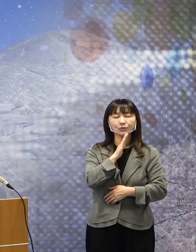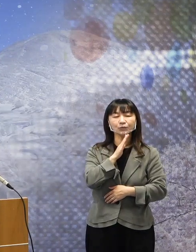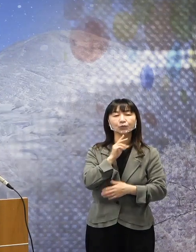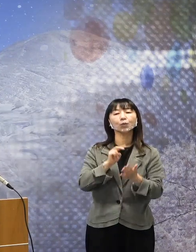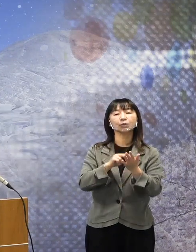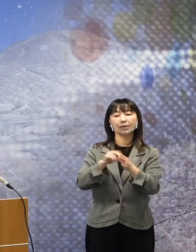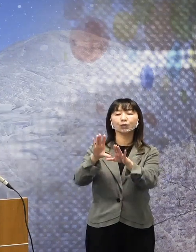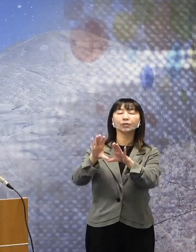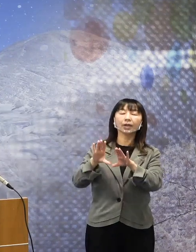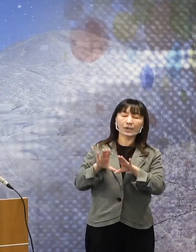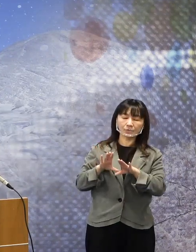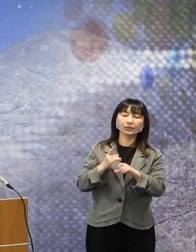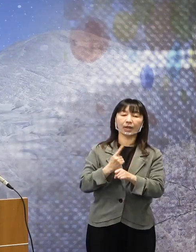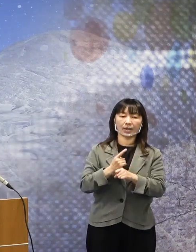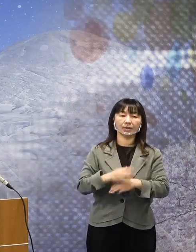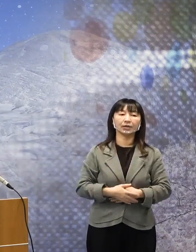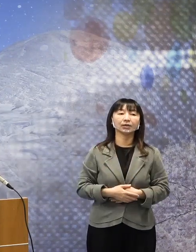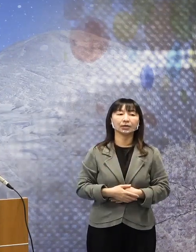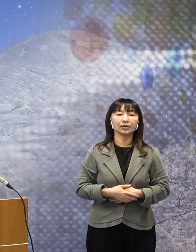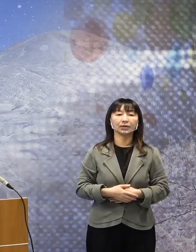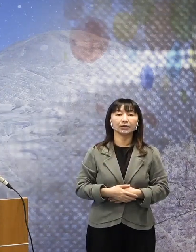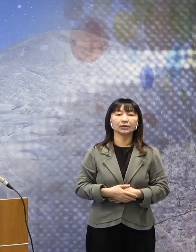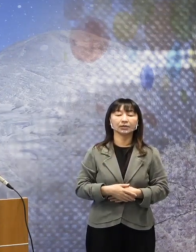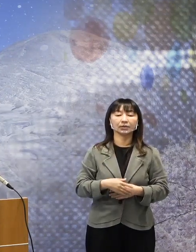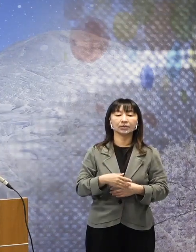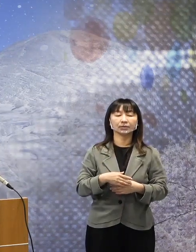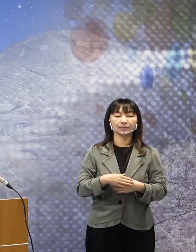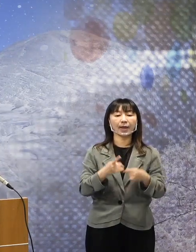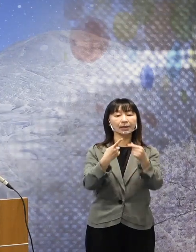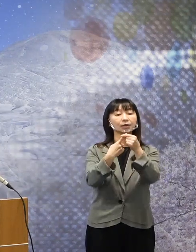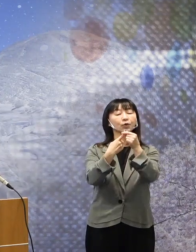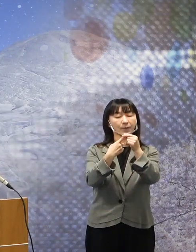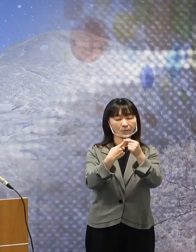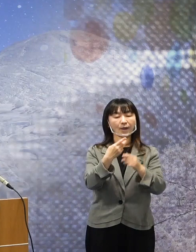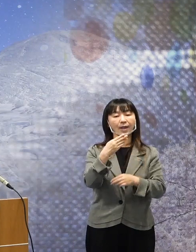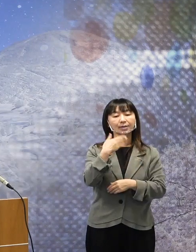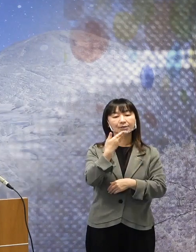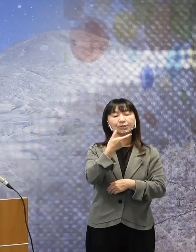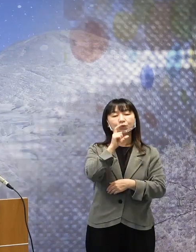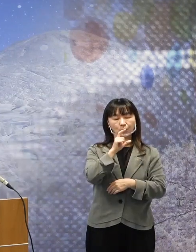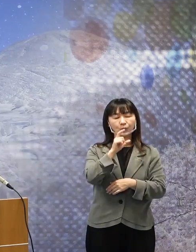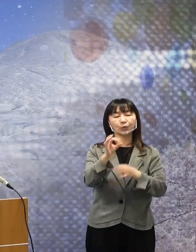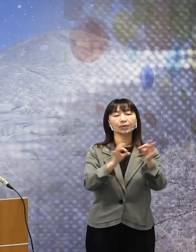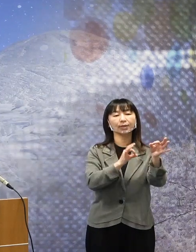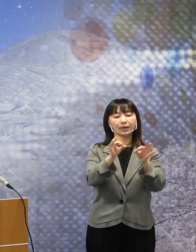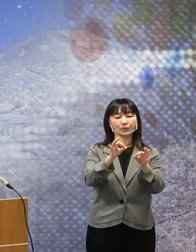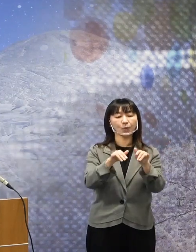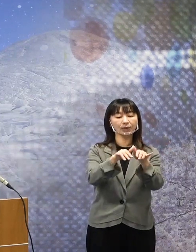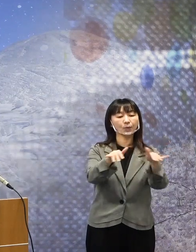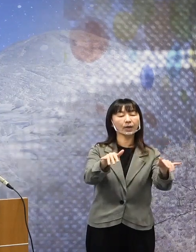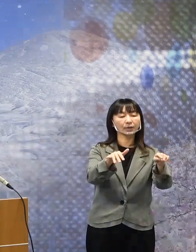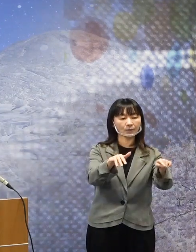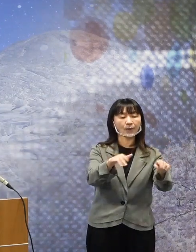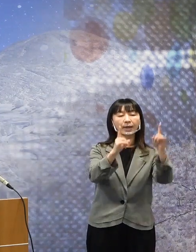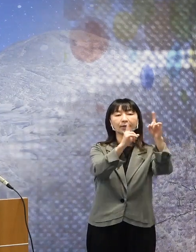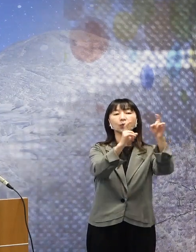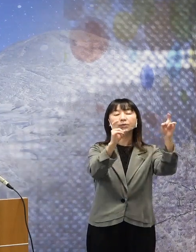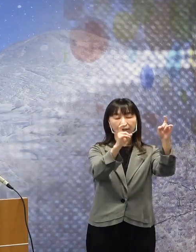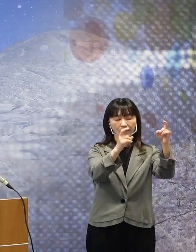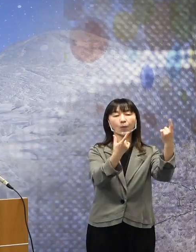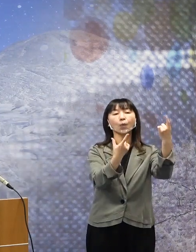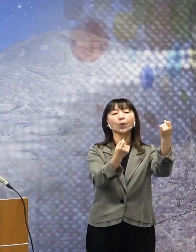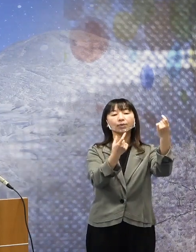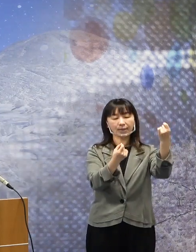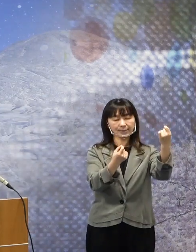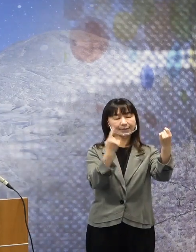るということだと思います。大事なことは1点目の飲食店を起因とした広がりについて、これについては一定程度弘前と共通の